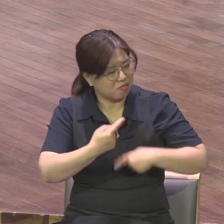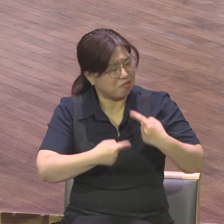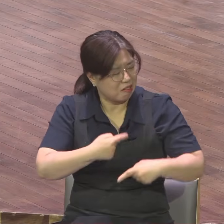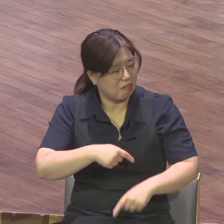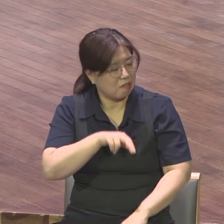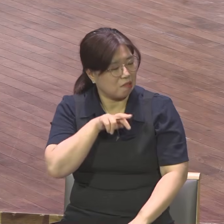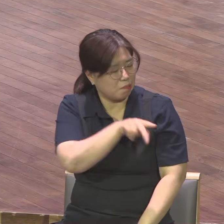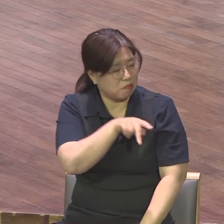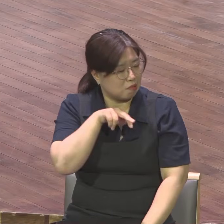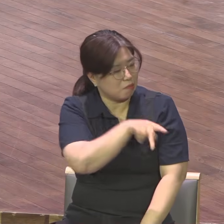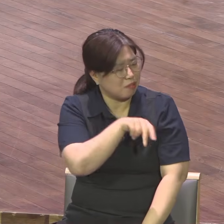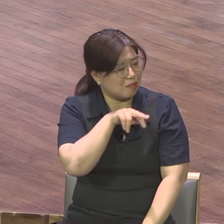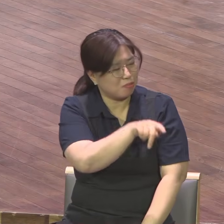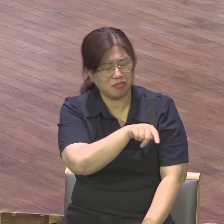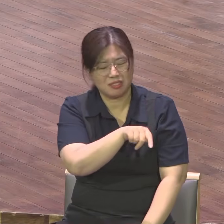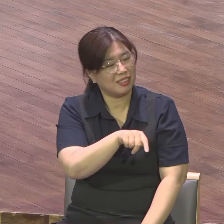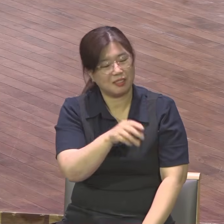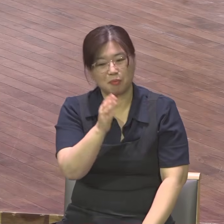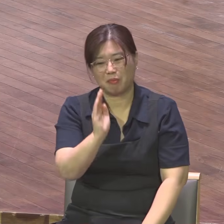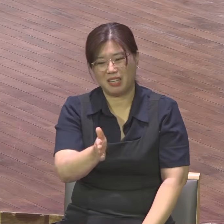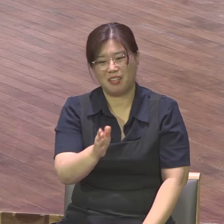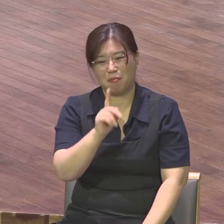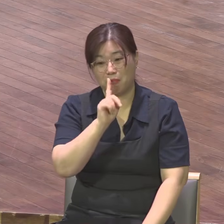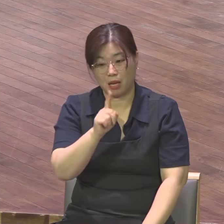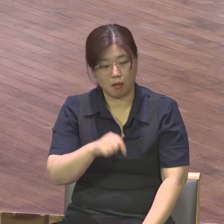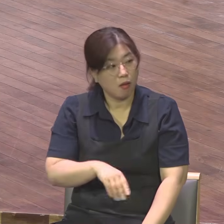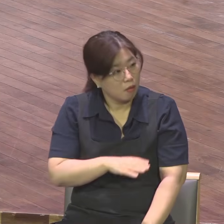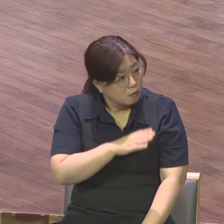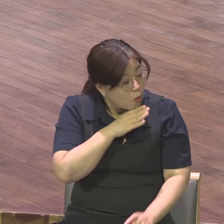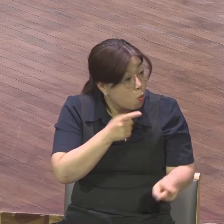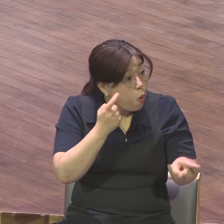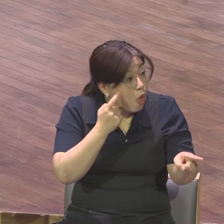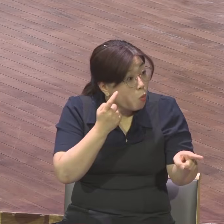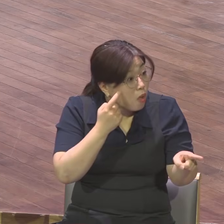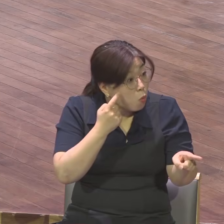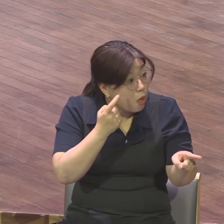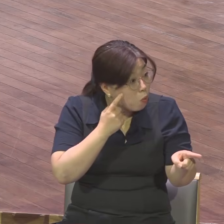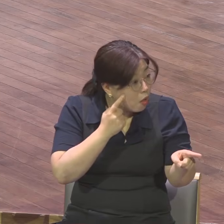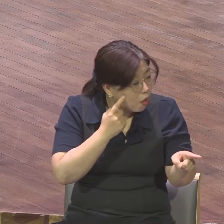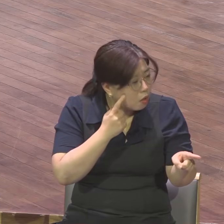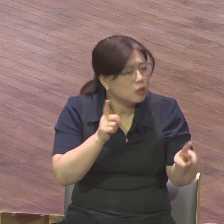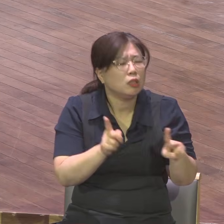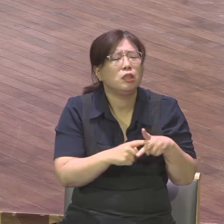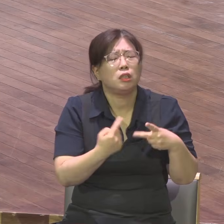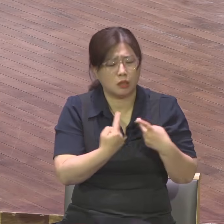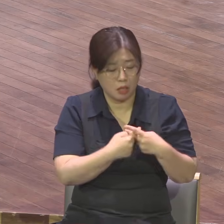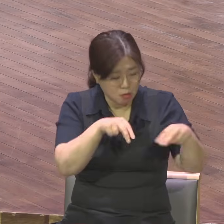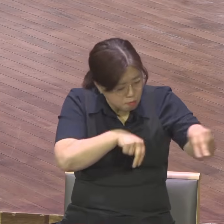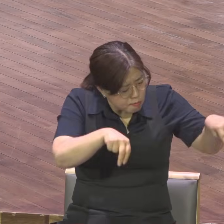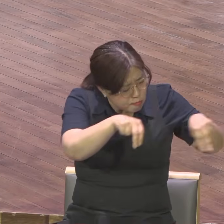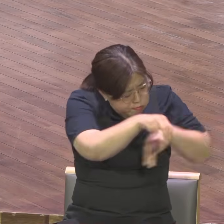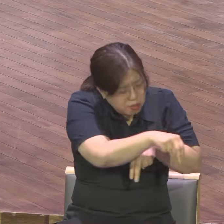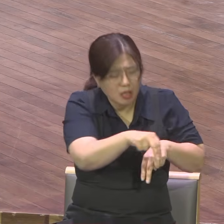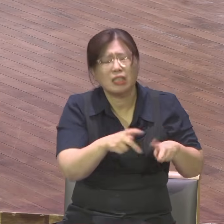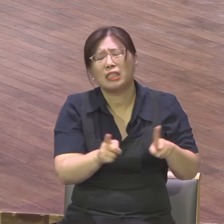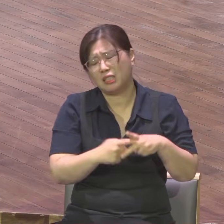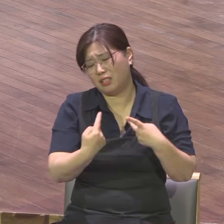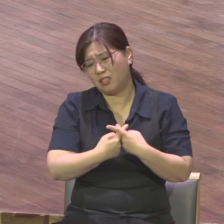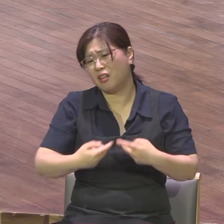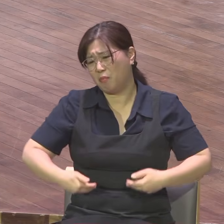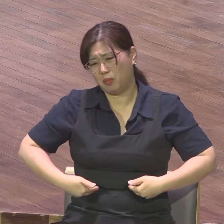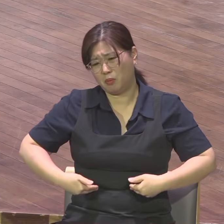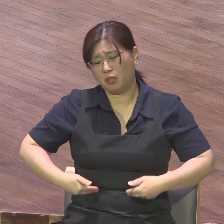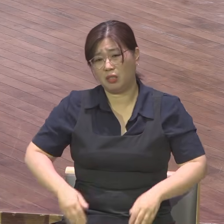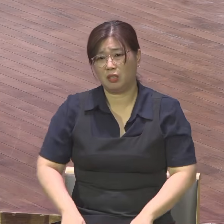중보 기도 의식을 가지는 것에서 정말 중요한 것이 이 부분입니다. 우리 중보 기도국은 레벨이